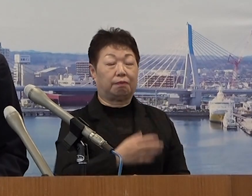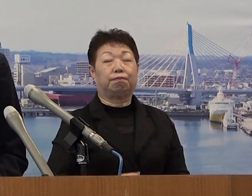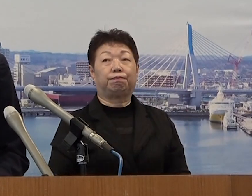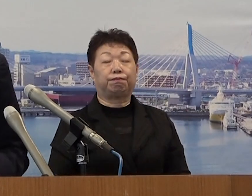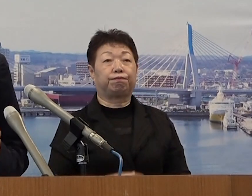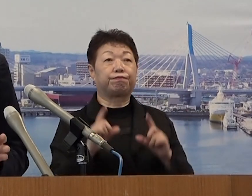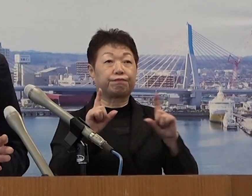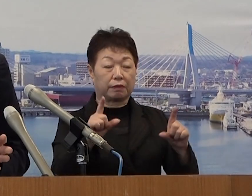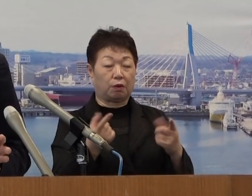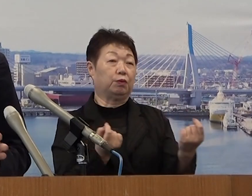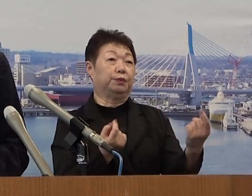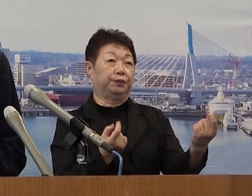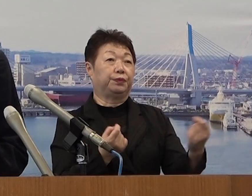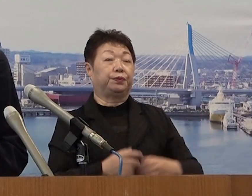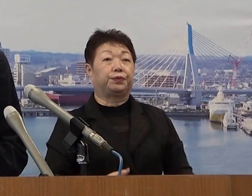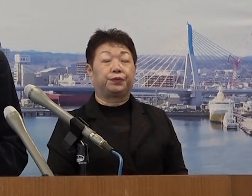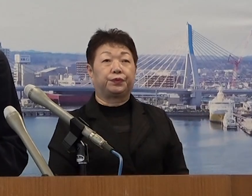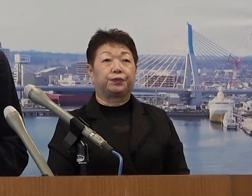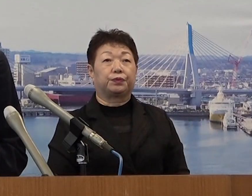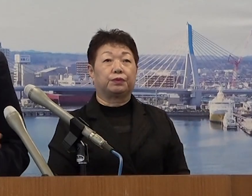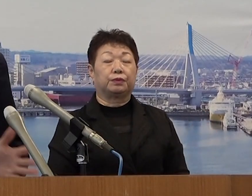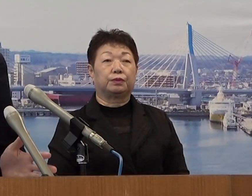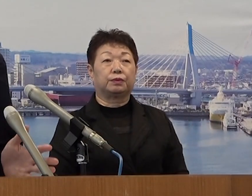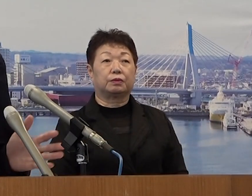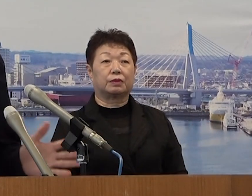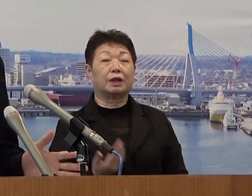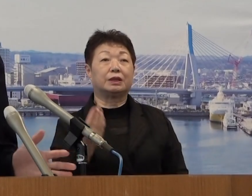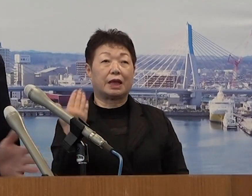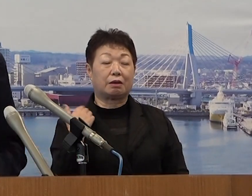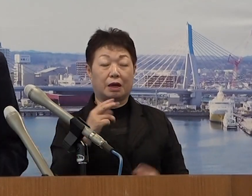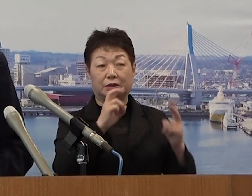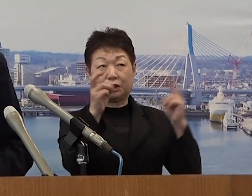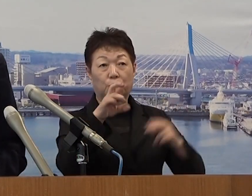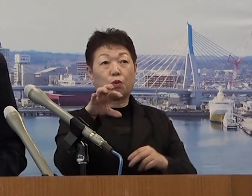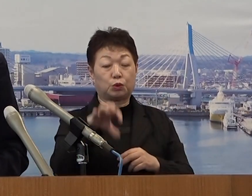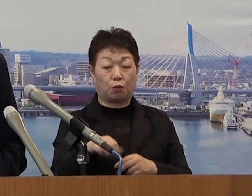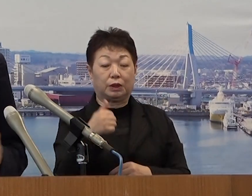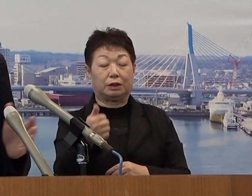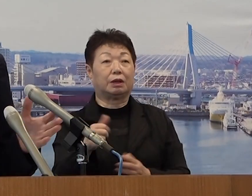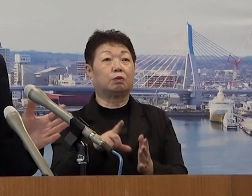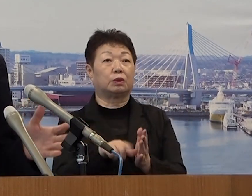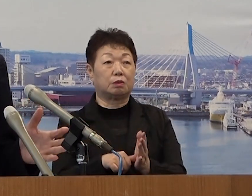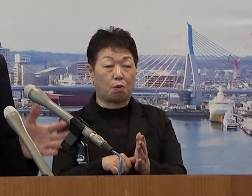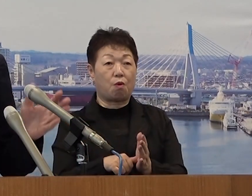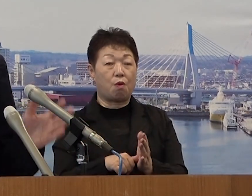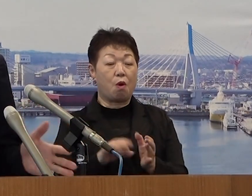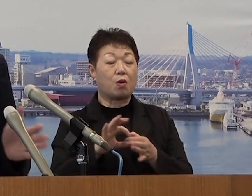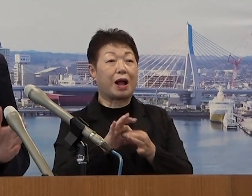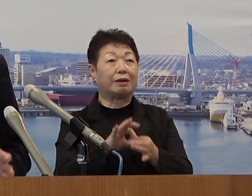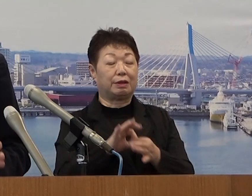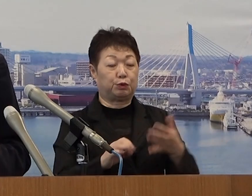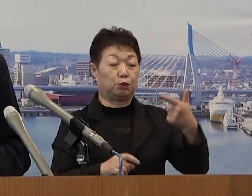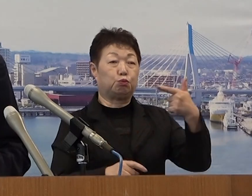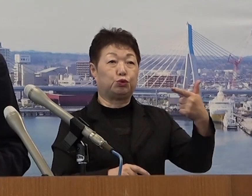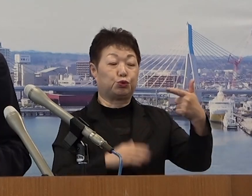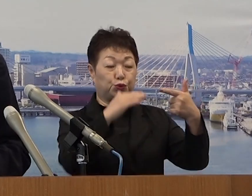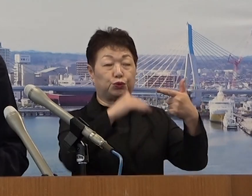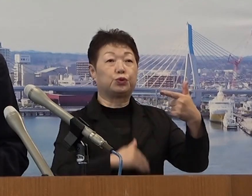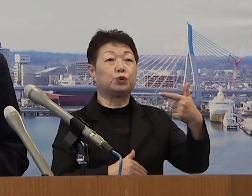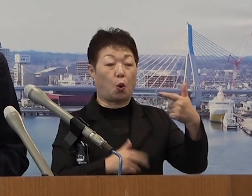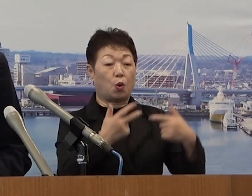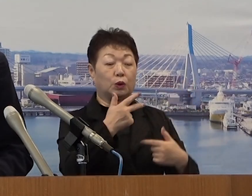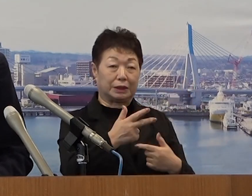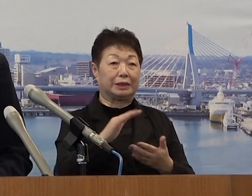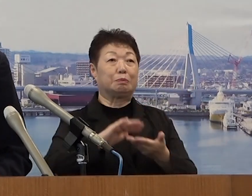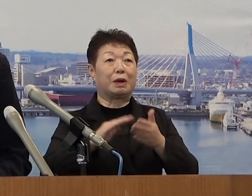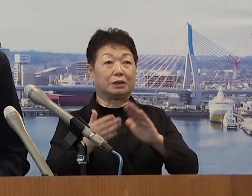でしょうか。 はい、そういうことです。前回事業者の方に行った時にも関連する6つの市や町